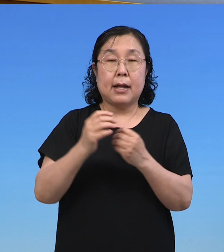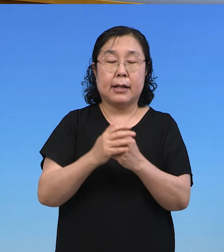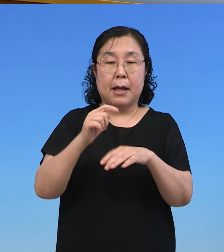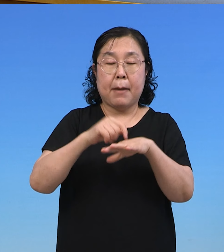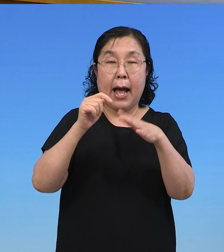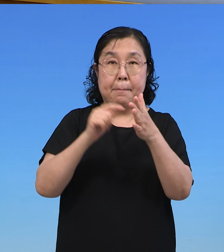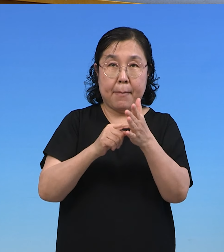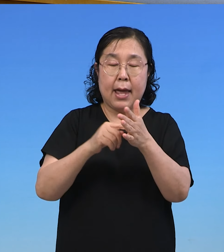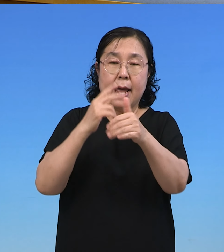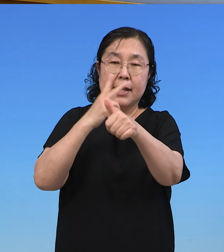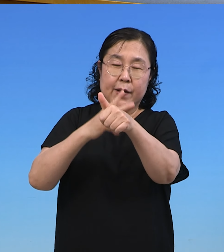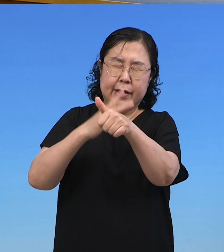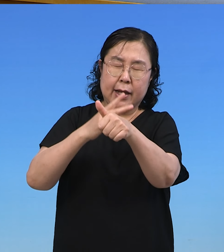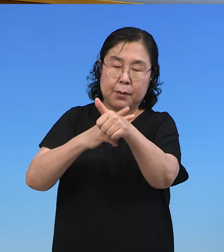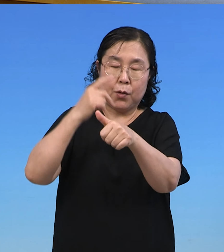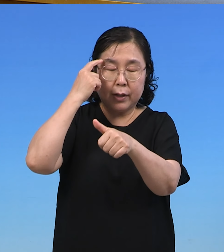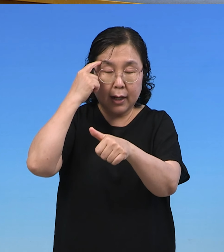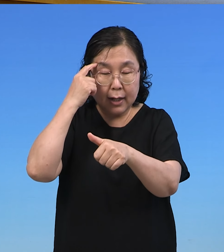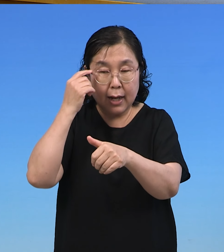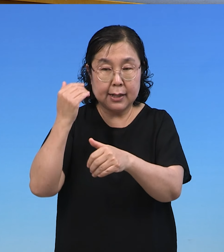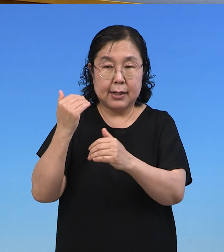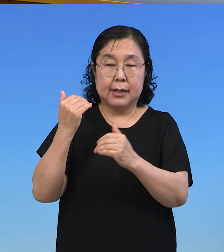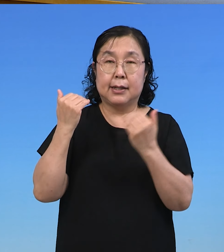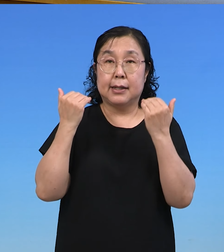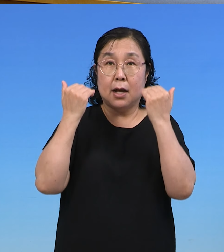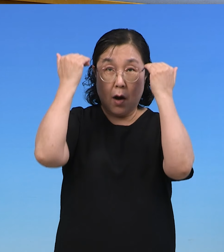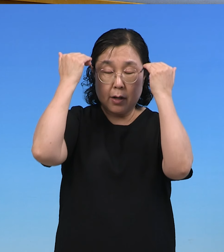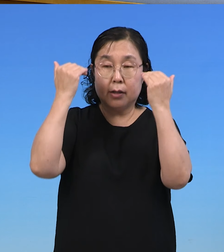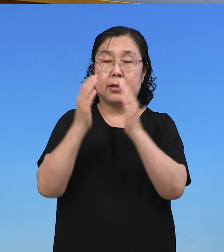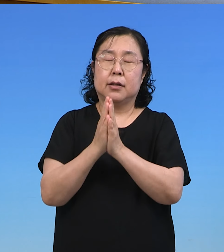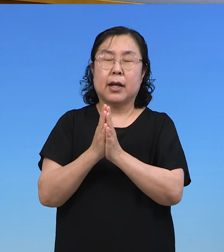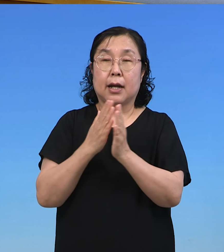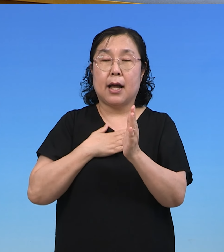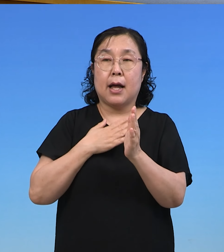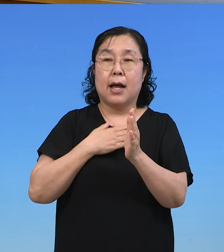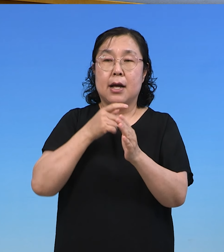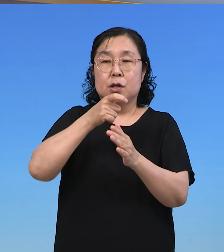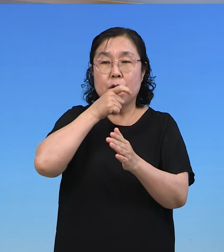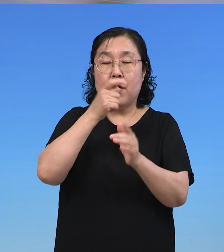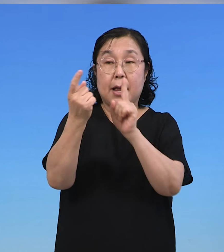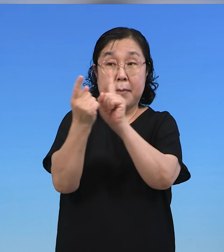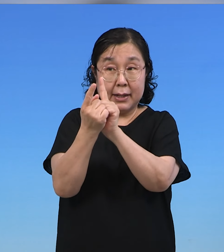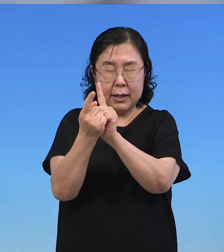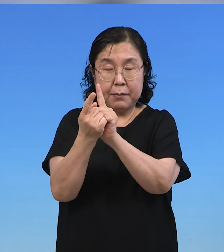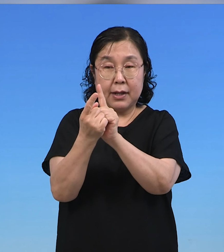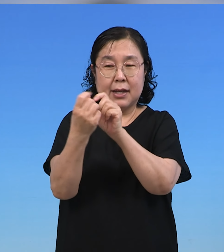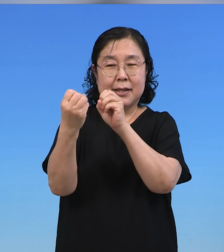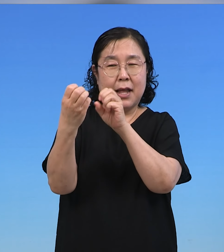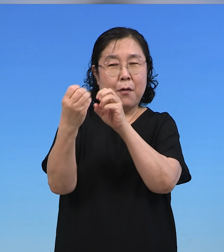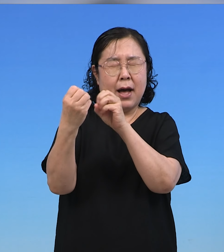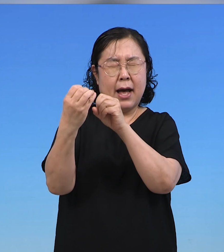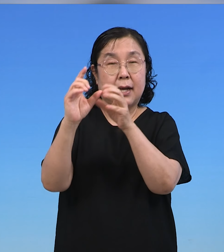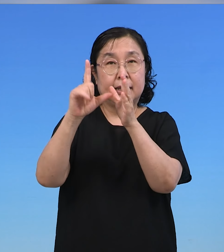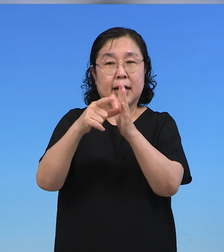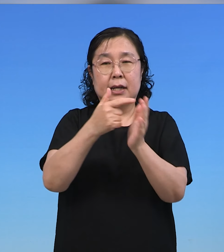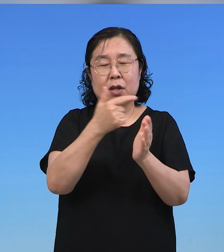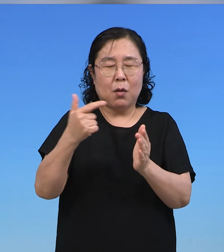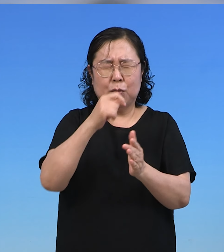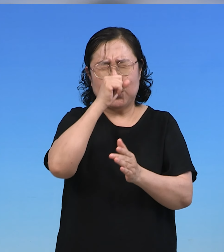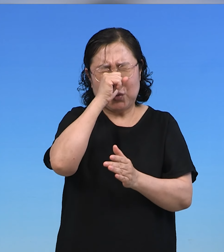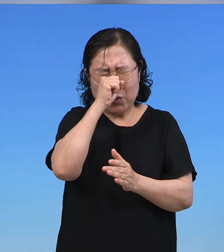멘토로 그렇게 여기고 있는 어른을 저는 수요일을 찾아뵀거든요. 얼마나 그 시간이 꿀송이처럼